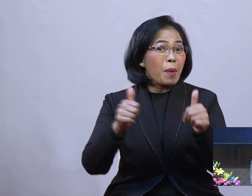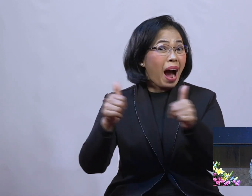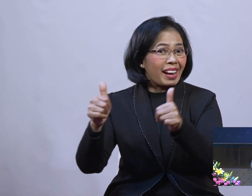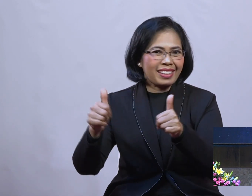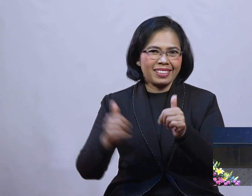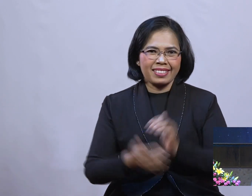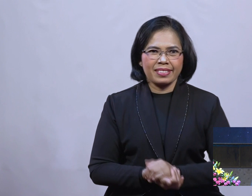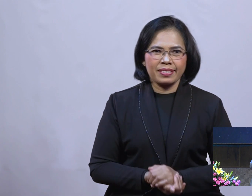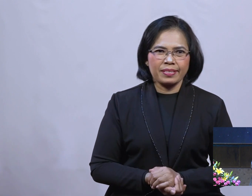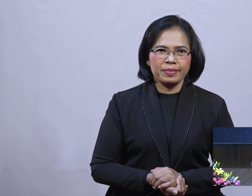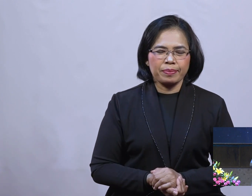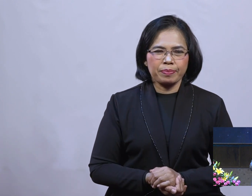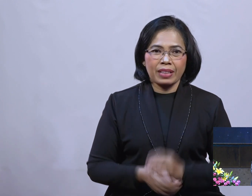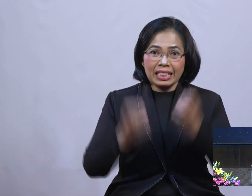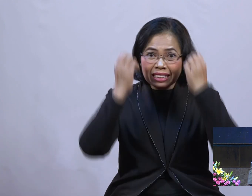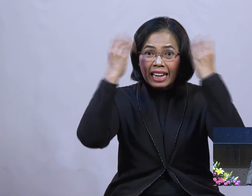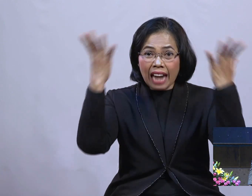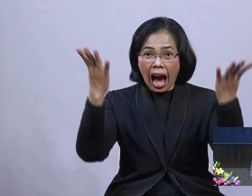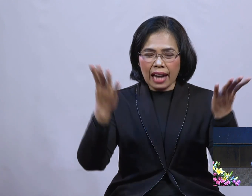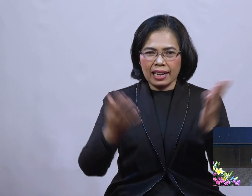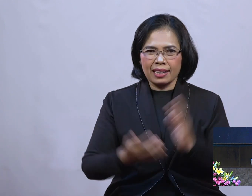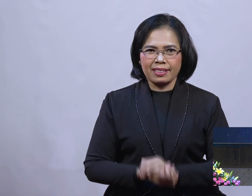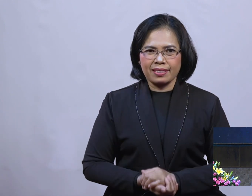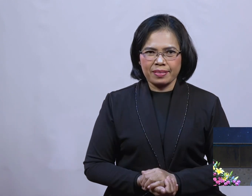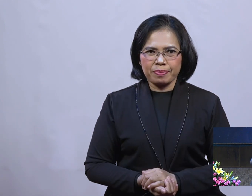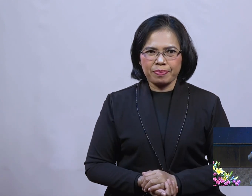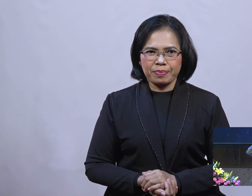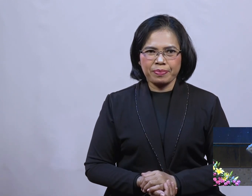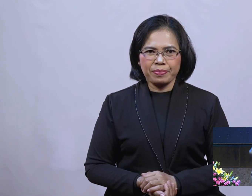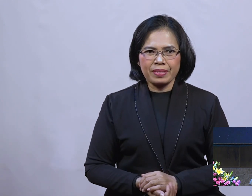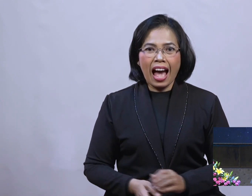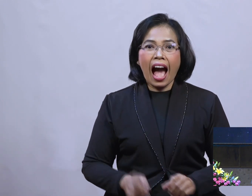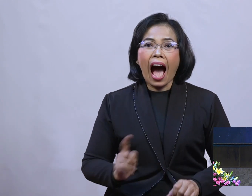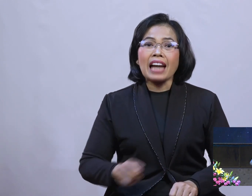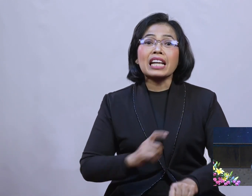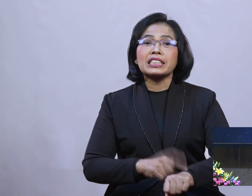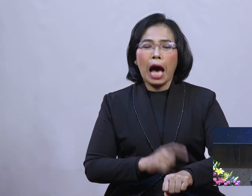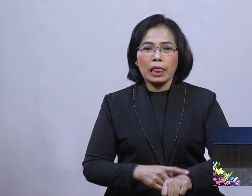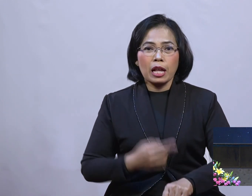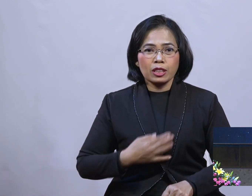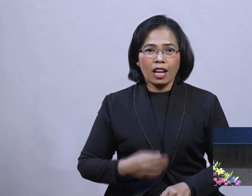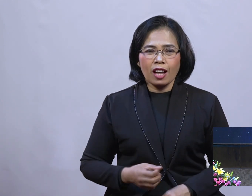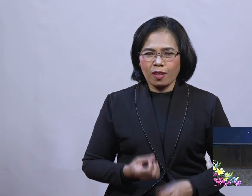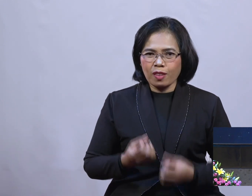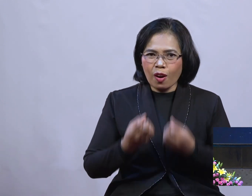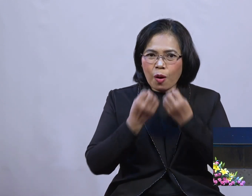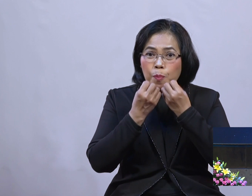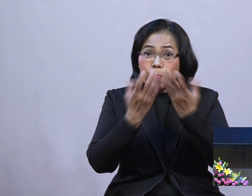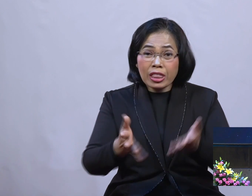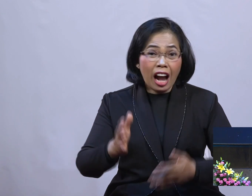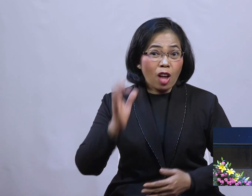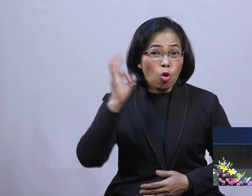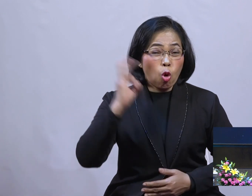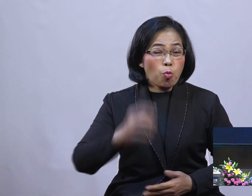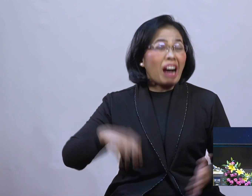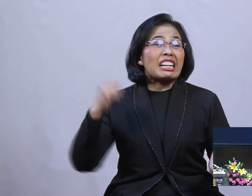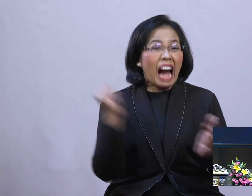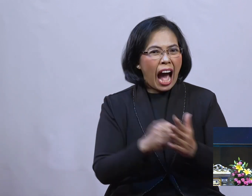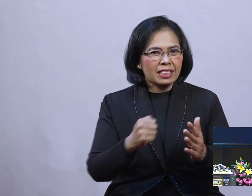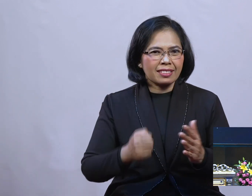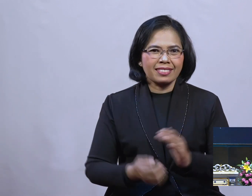Hai Adakalanya saya berbicara hal-hal yang memberi semangat betul Adakalanya saya bicara yang tegas dan keras buat siap sudah karena saya cinta sama